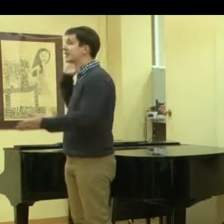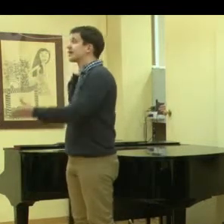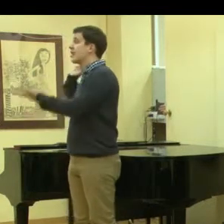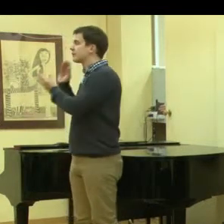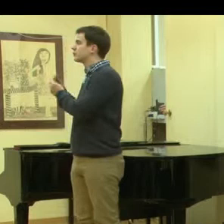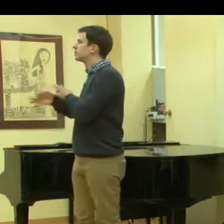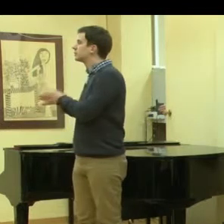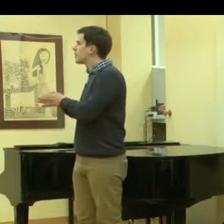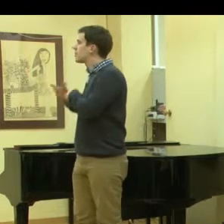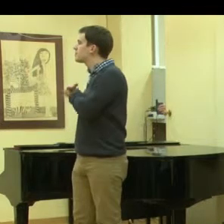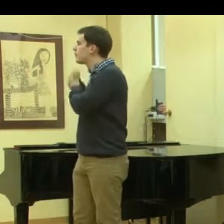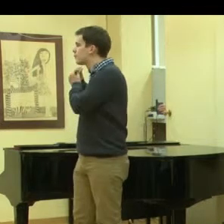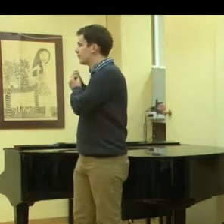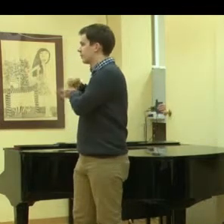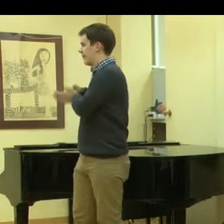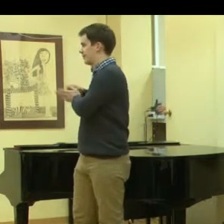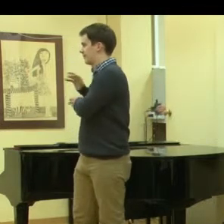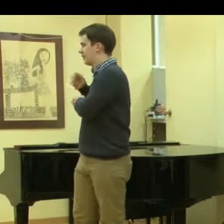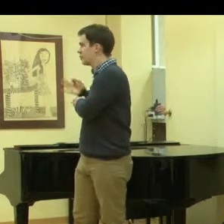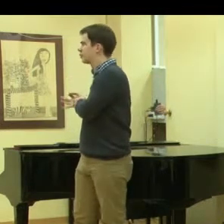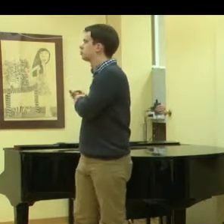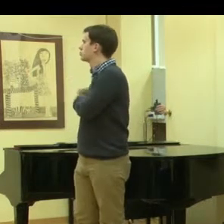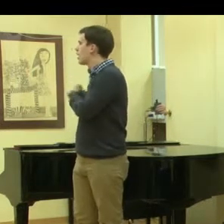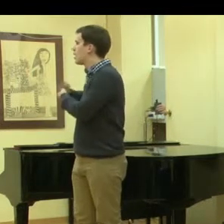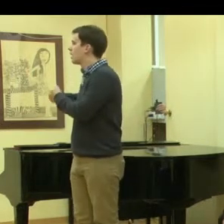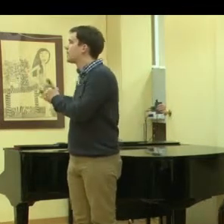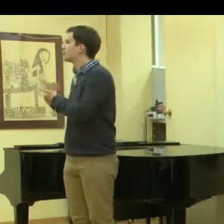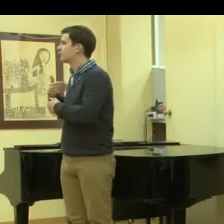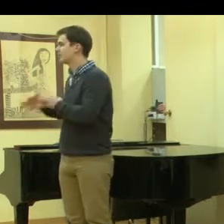były jego początki, jak to się wszystko jakby zaczęło, narodziło.